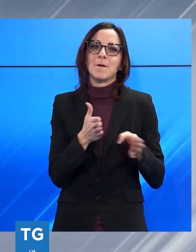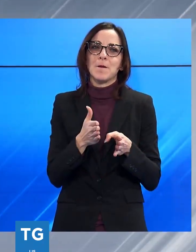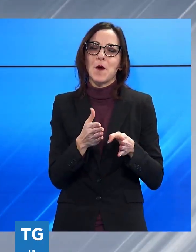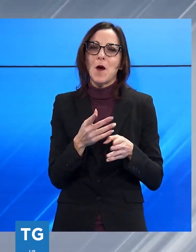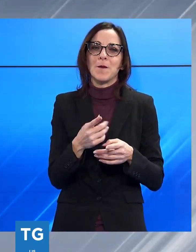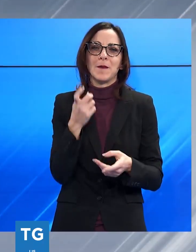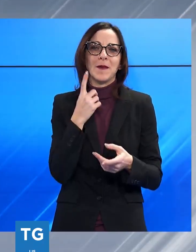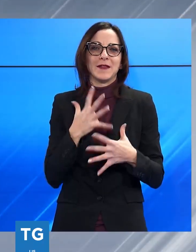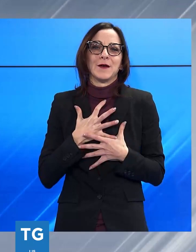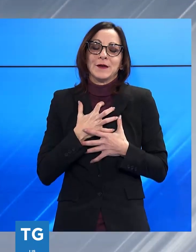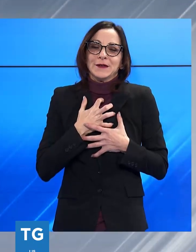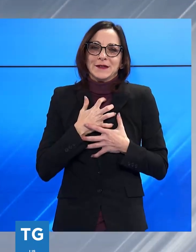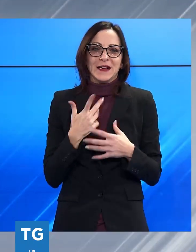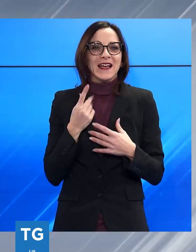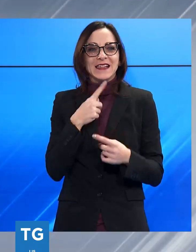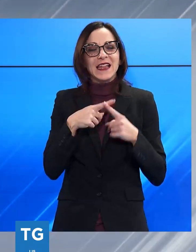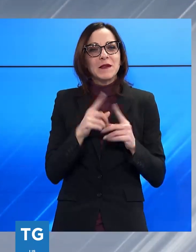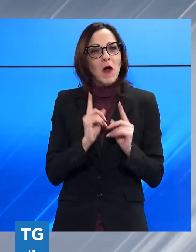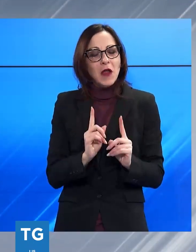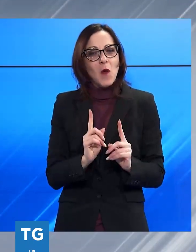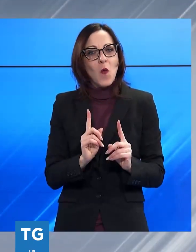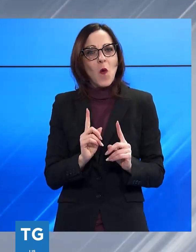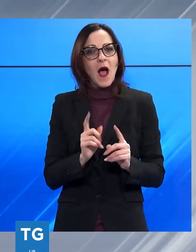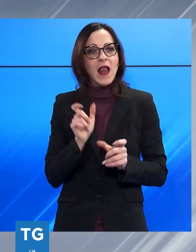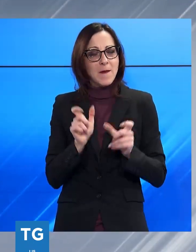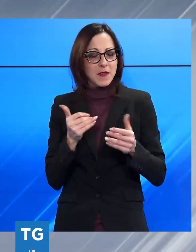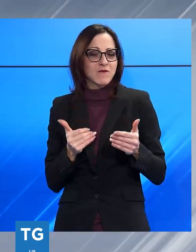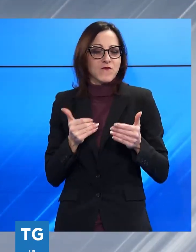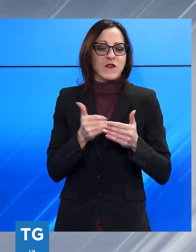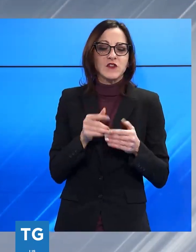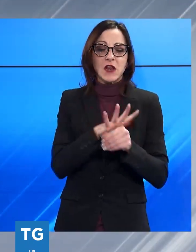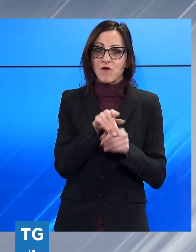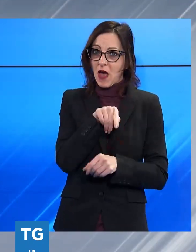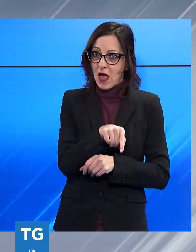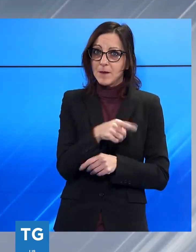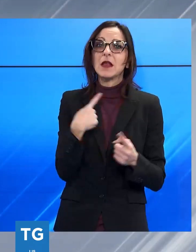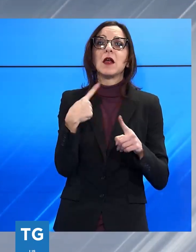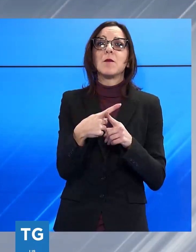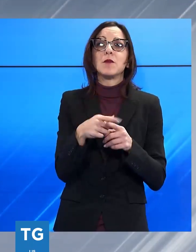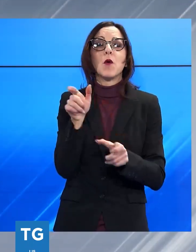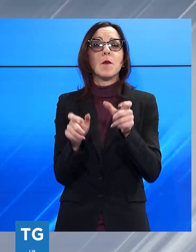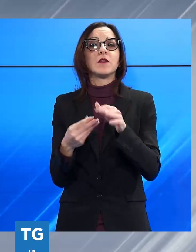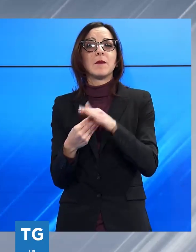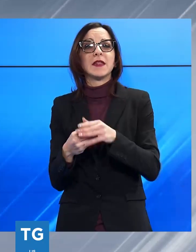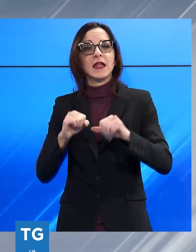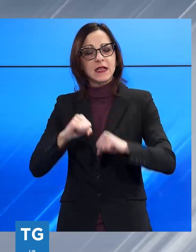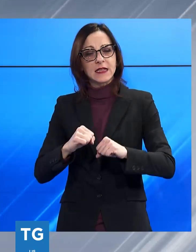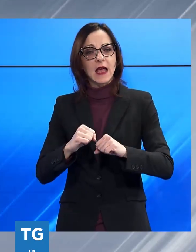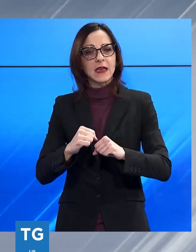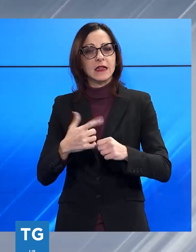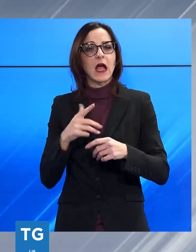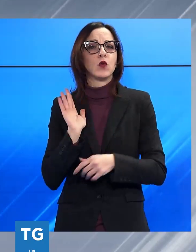di commozione a testimoniare la vicinanza non solo ai cittadini del domani alle loro famiglie ma anche al personale sanitario che si dedica